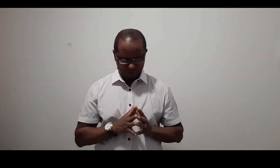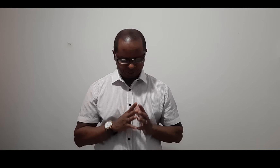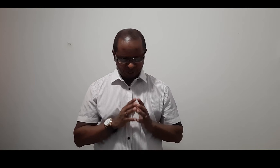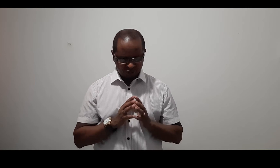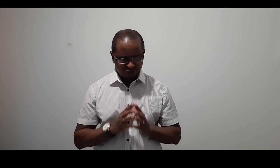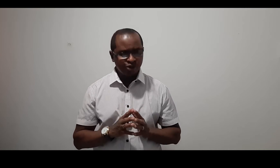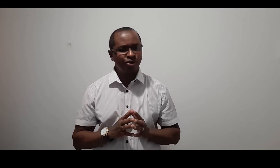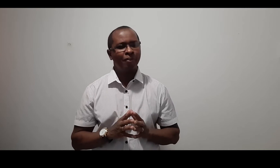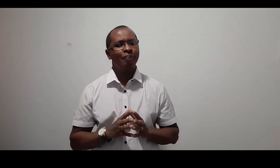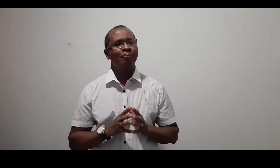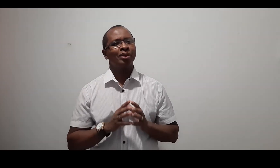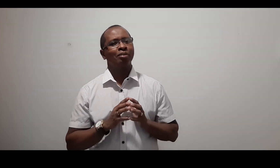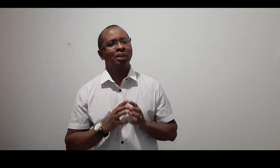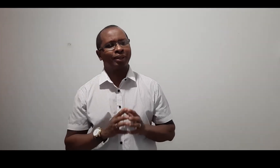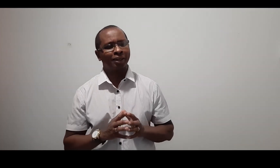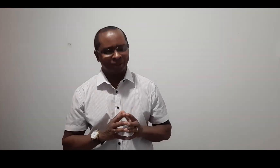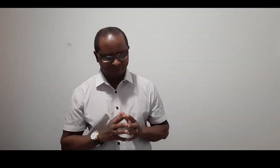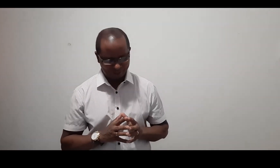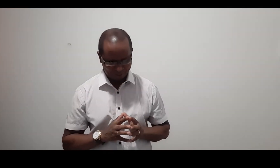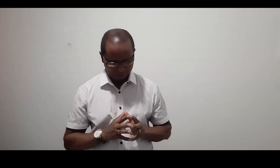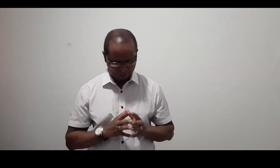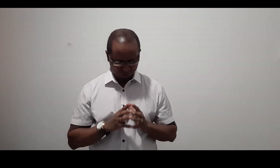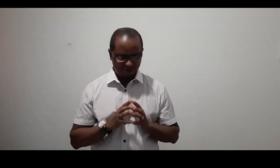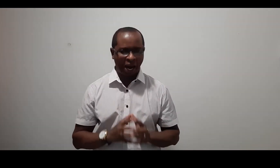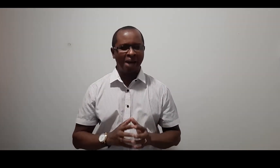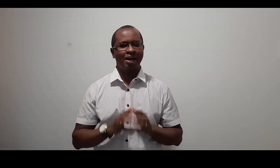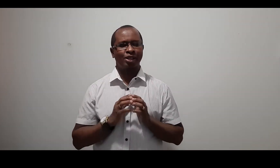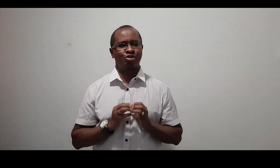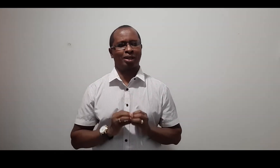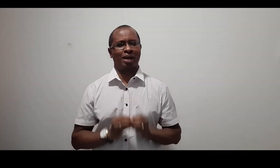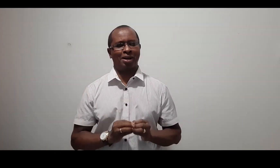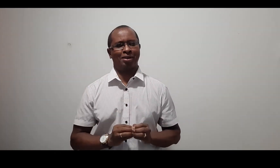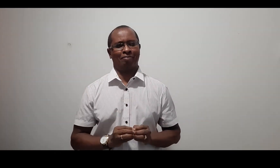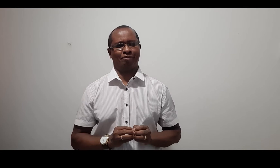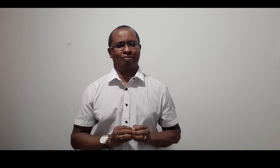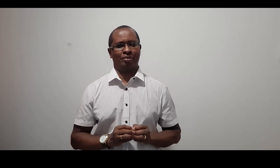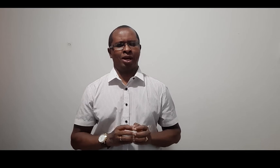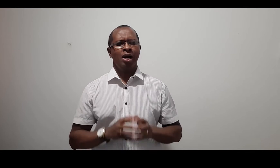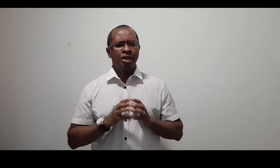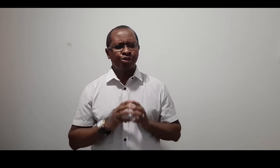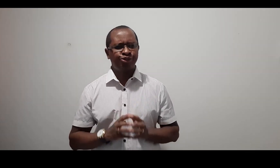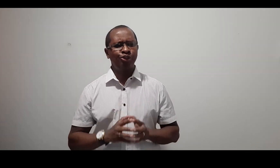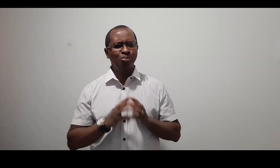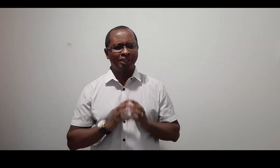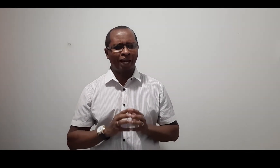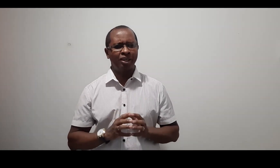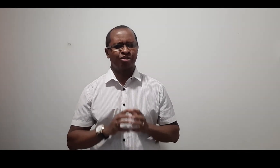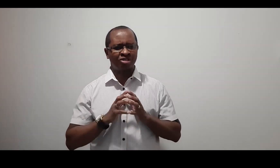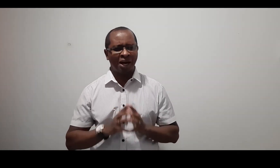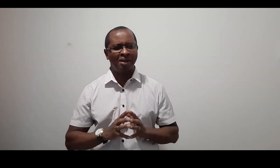ny fo mitahiry fiainana sy fiatanana. Ny fo mitahiry fiainana